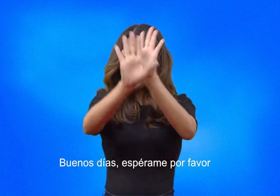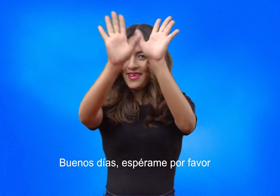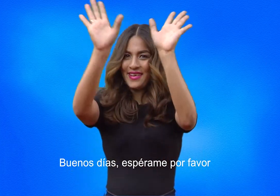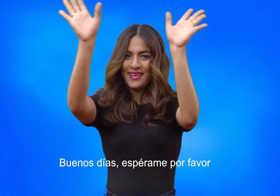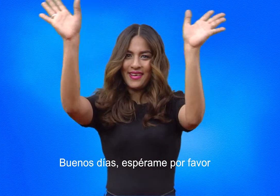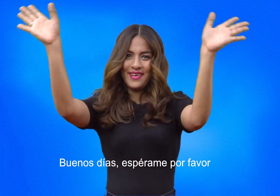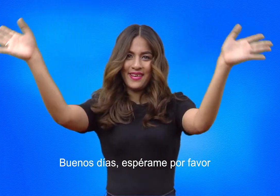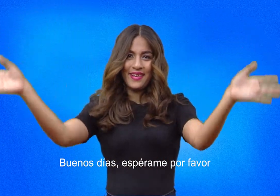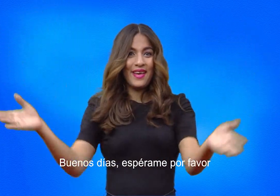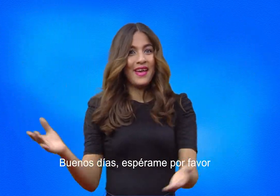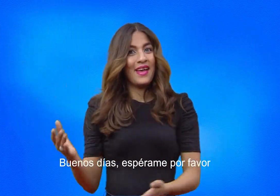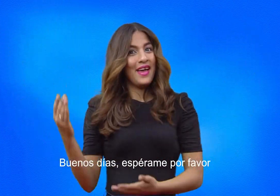Buenos días.